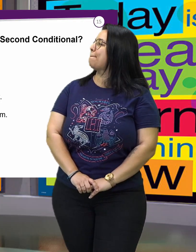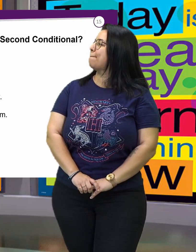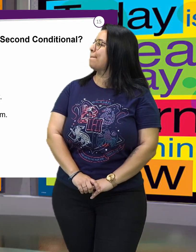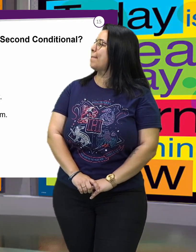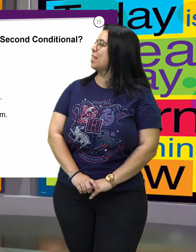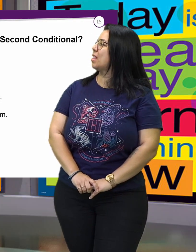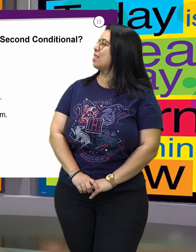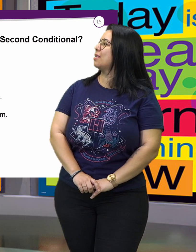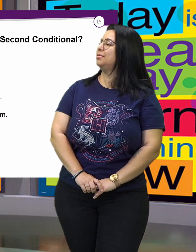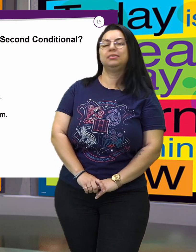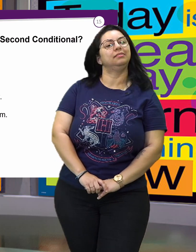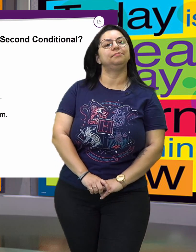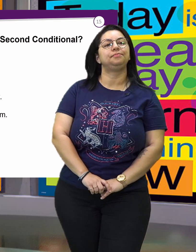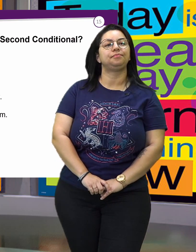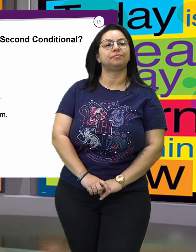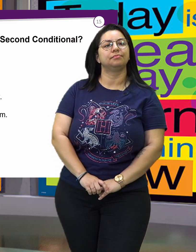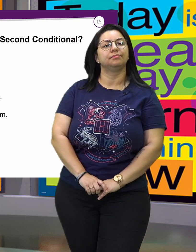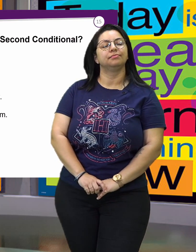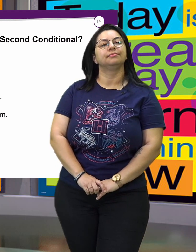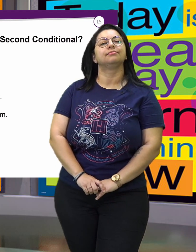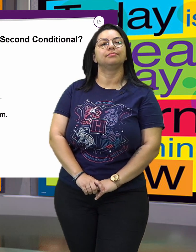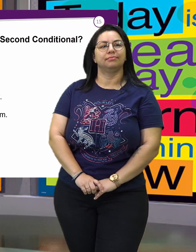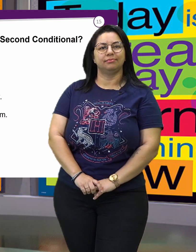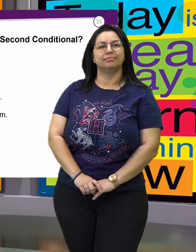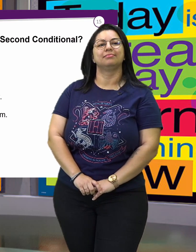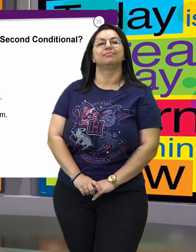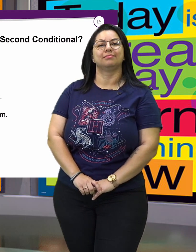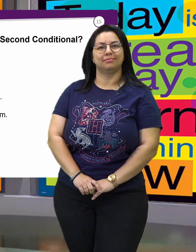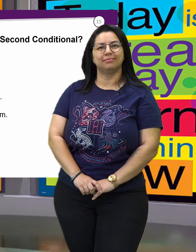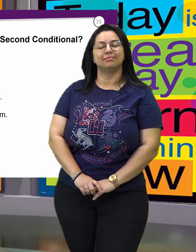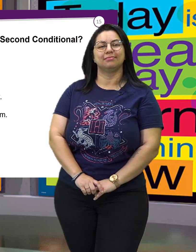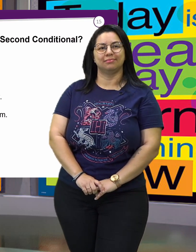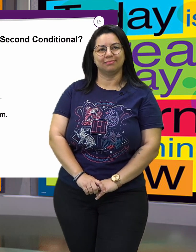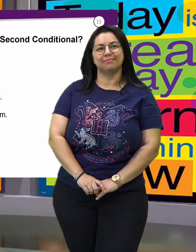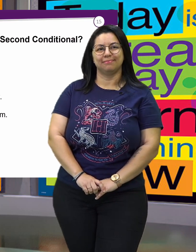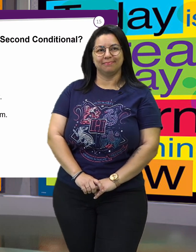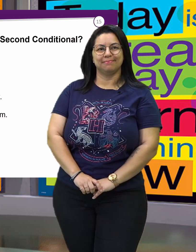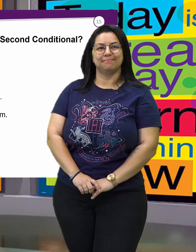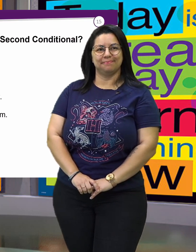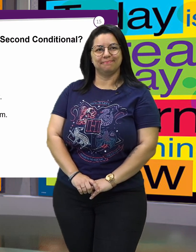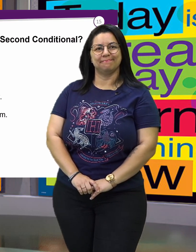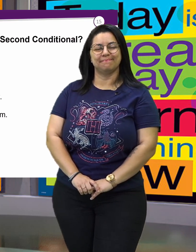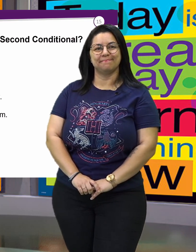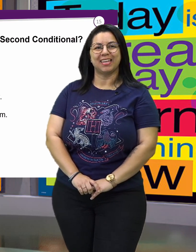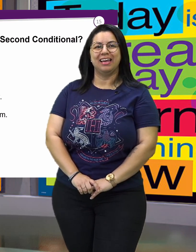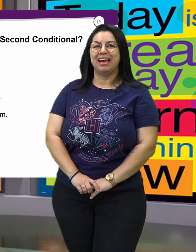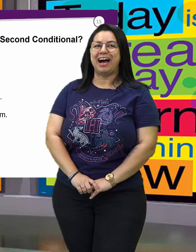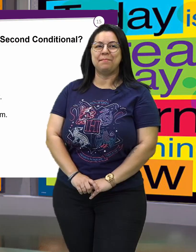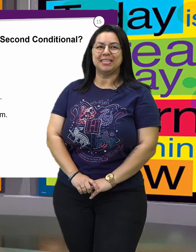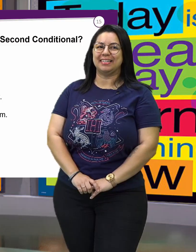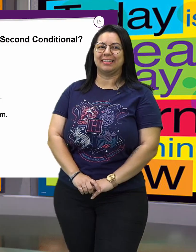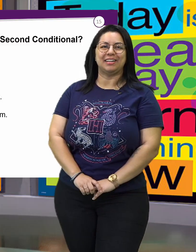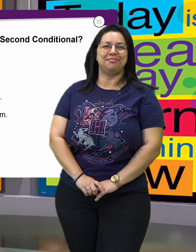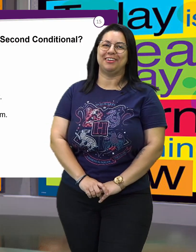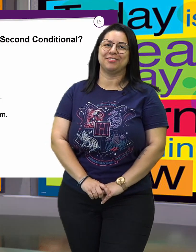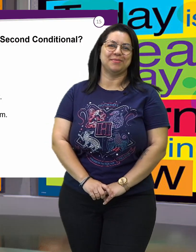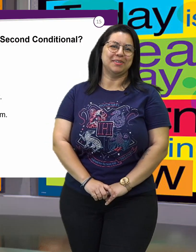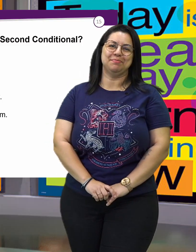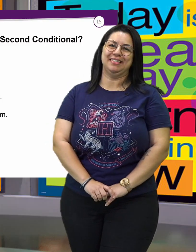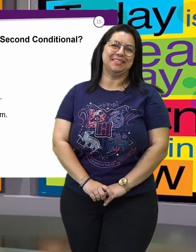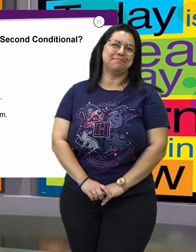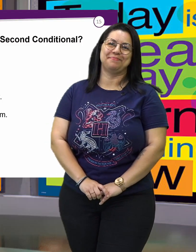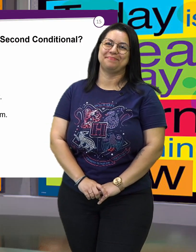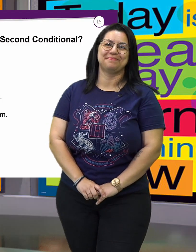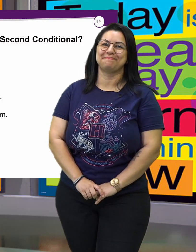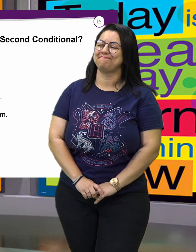a frase, é a segunda frase que está com a vírgula, porque também pode ter frases sem vírgula, onde o resultado vem primeiro. Ah, mas essa tá fácil.